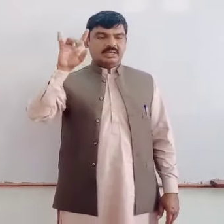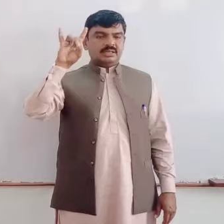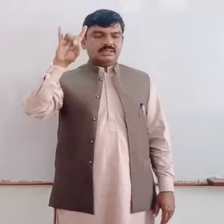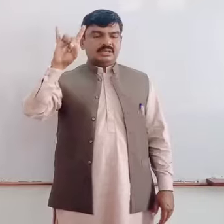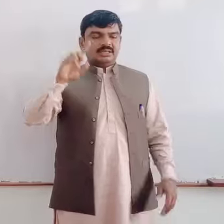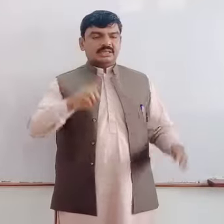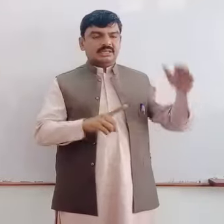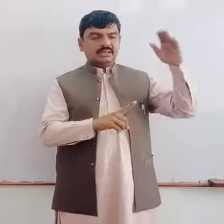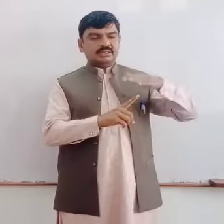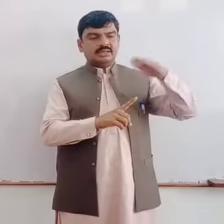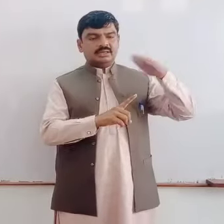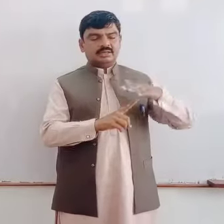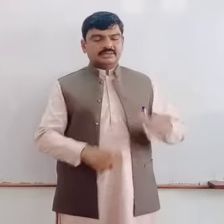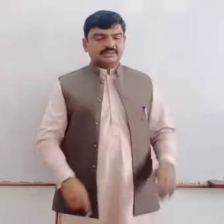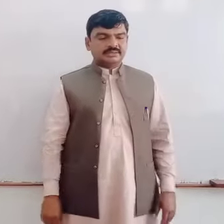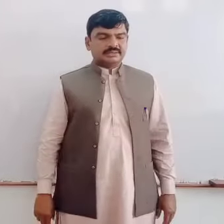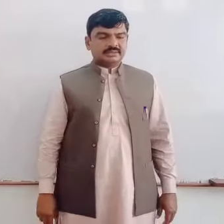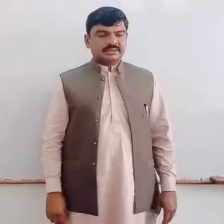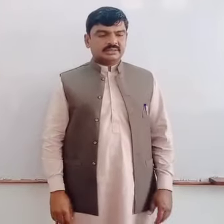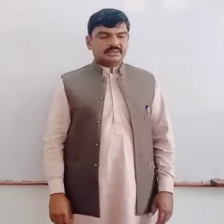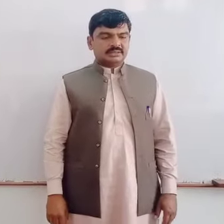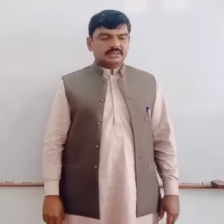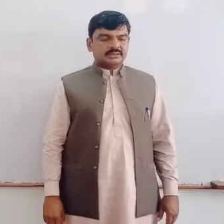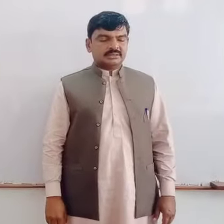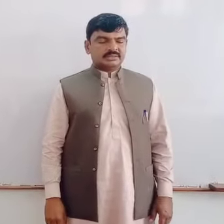رضی اللہ تعالیٰ عنہ حضرت آدم